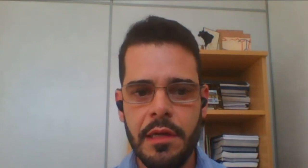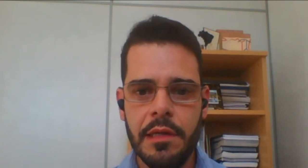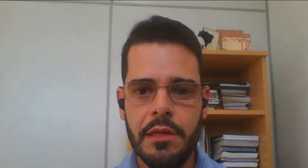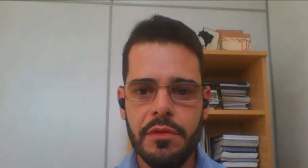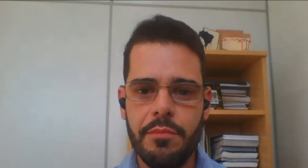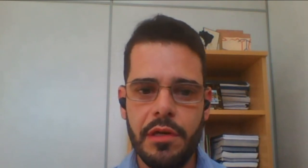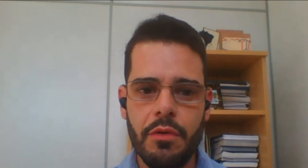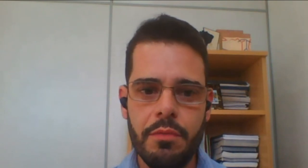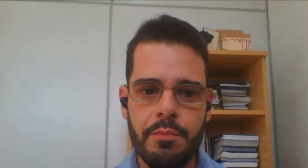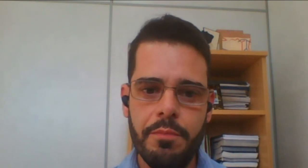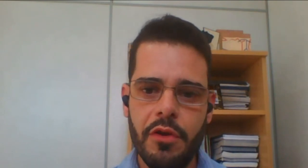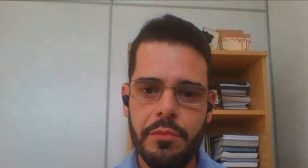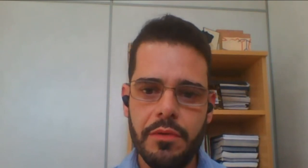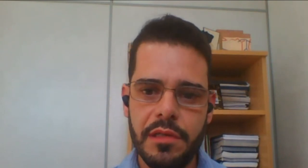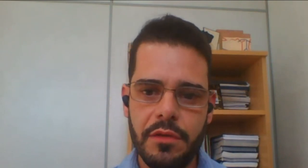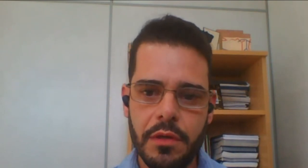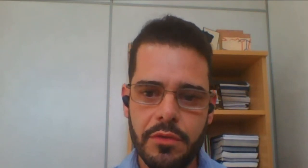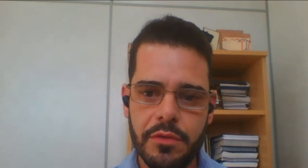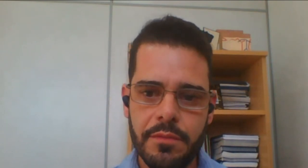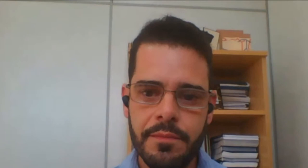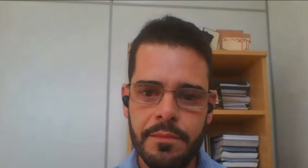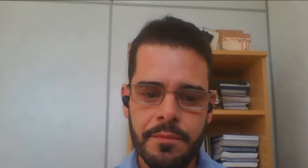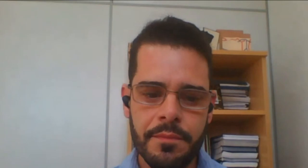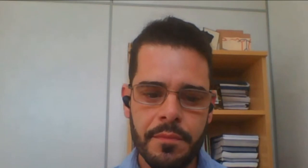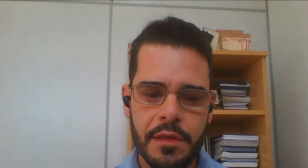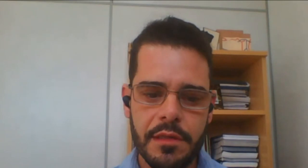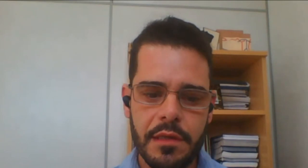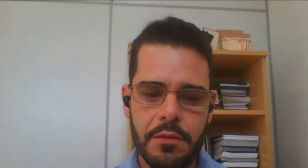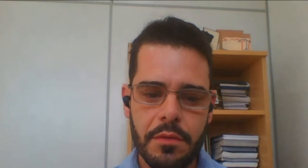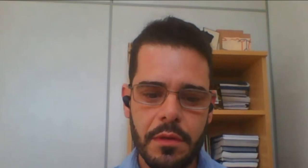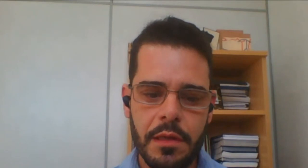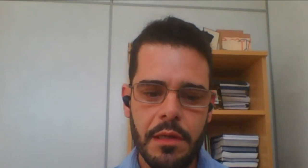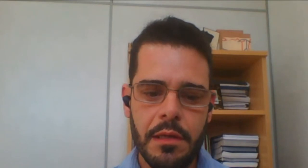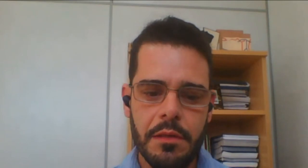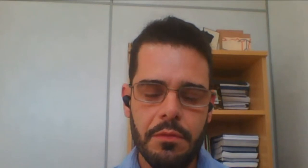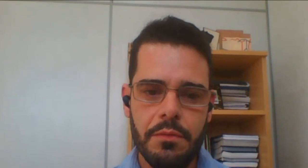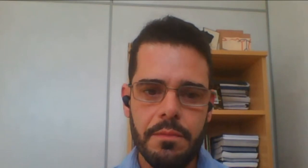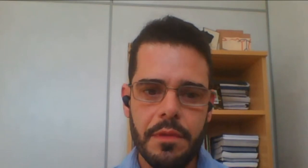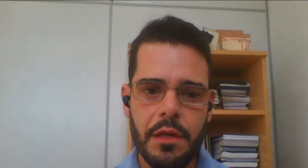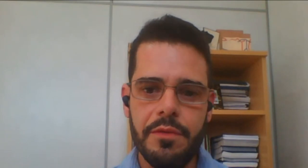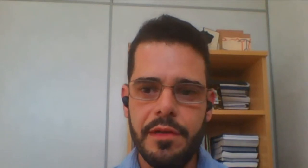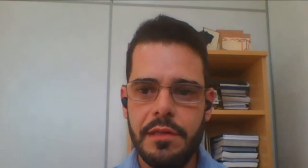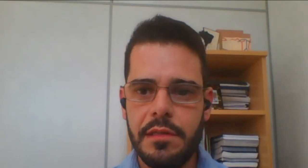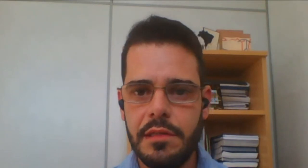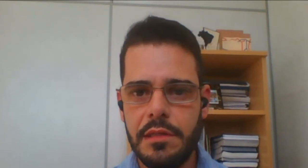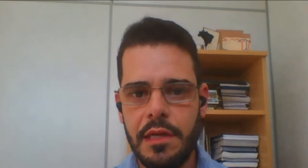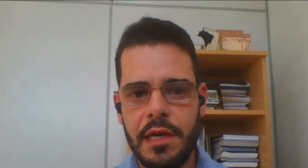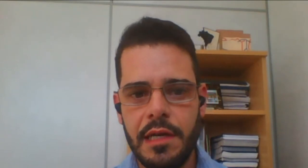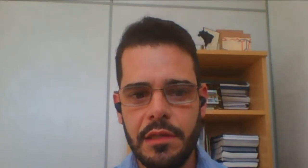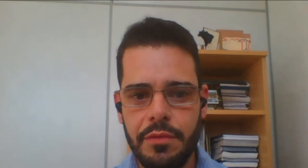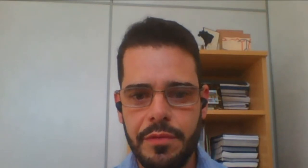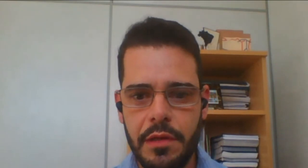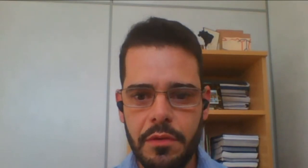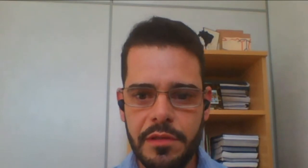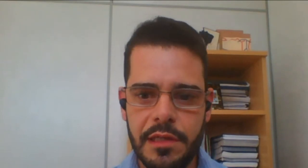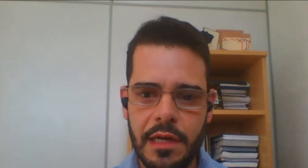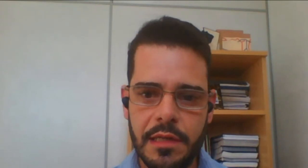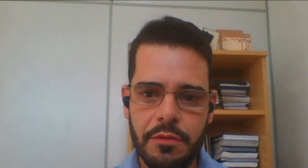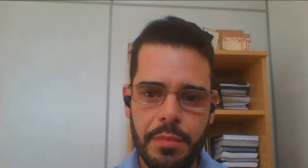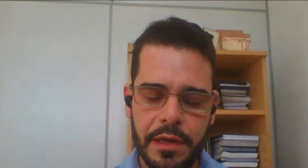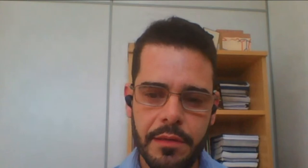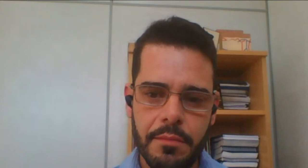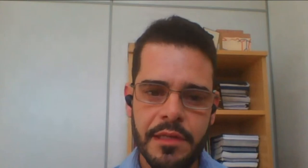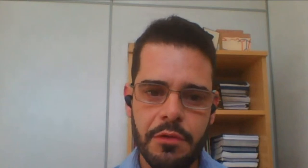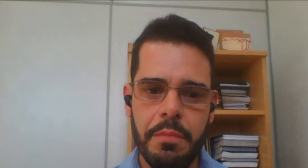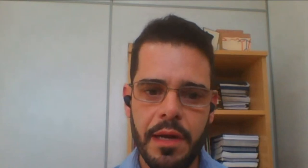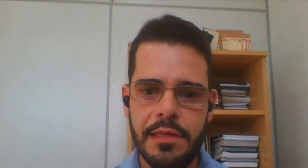casa que os abrigou por pelo menos 5 anos, tá certo? Então, talvez a casa do filho não seja a